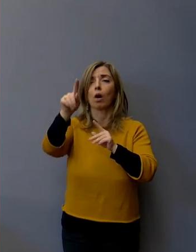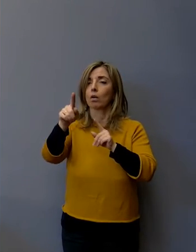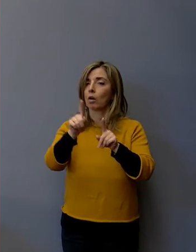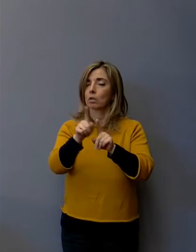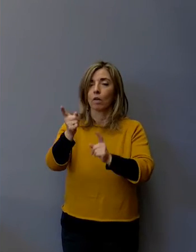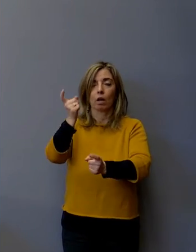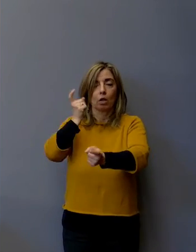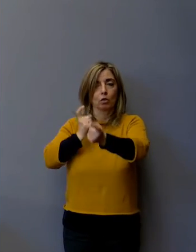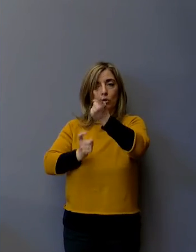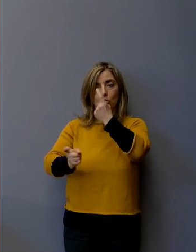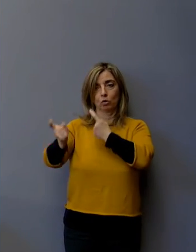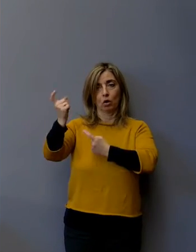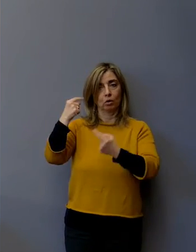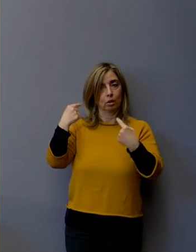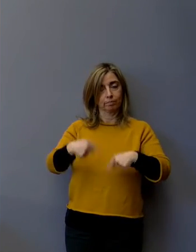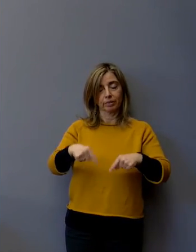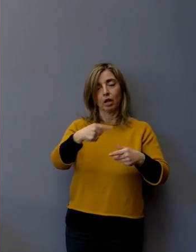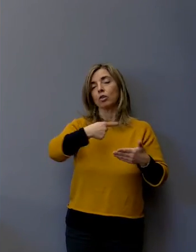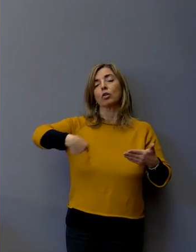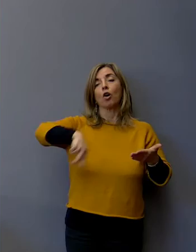contrariamente al bilancio